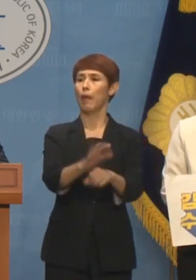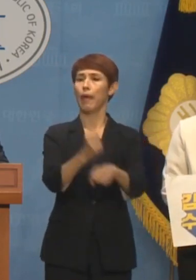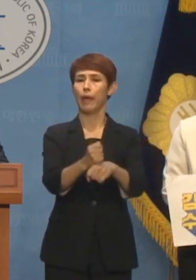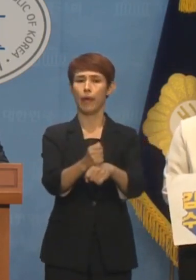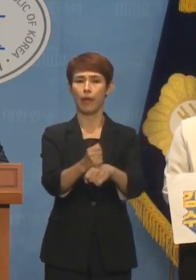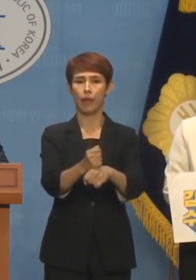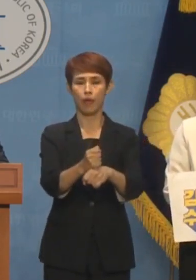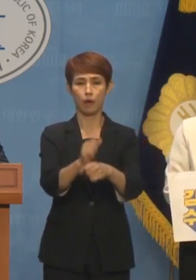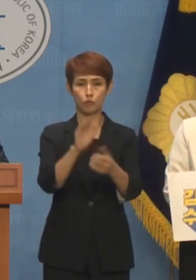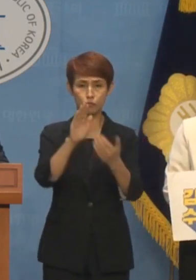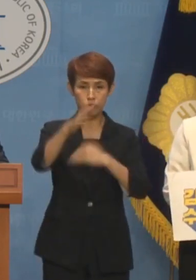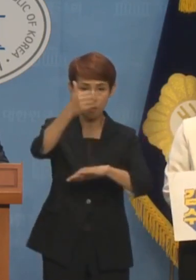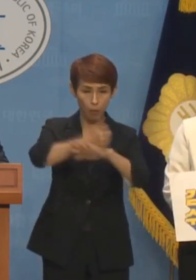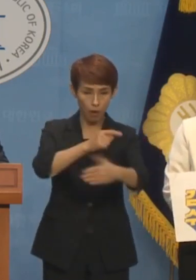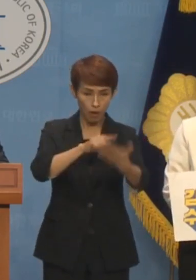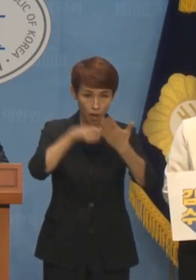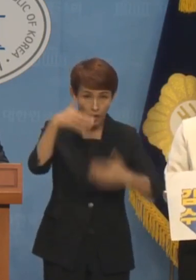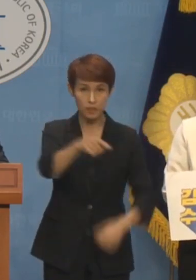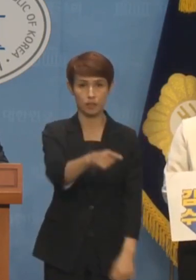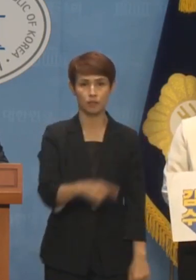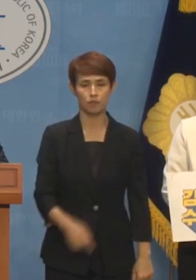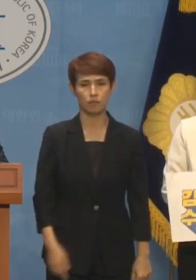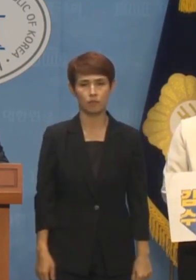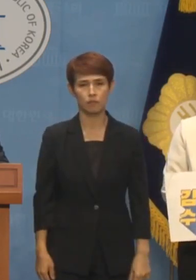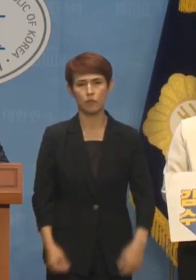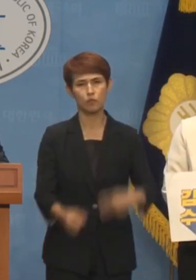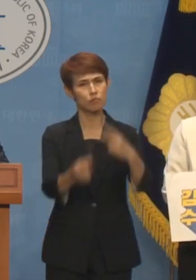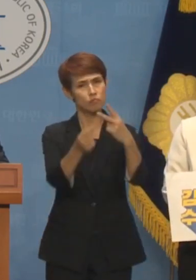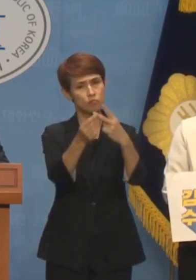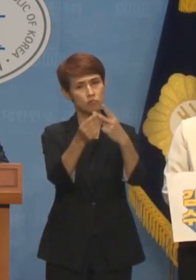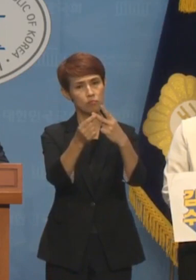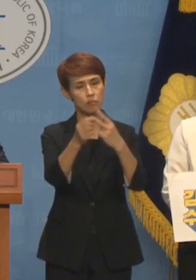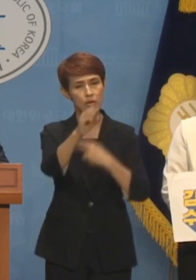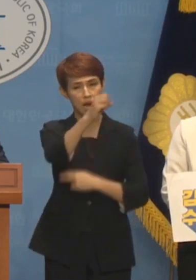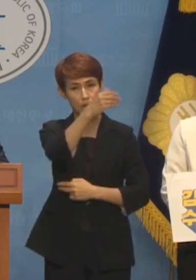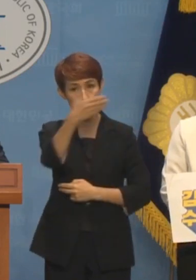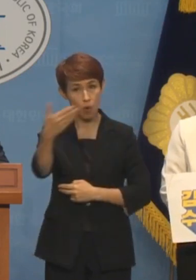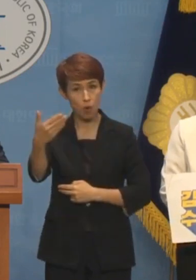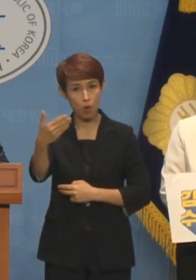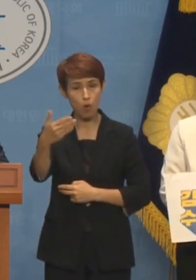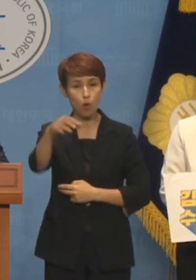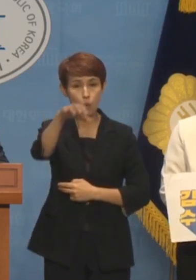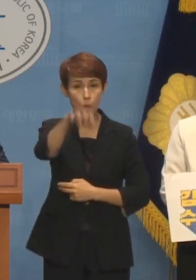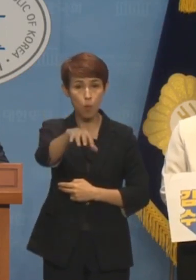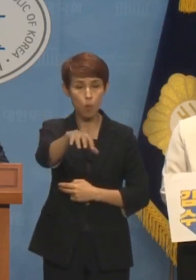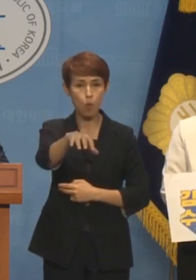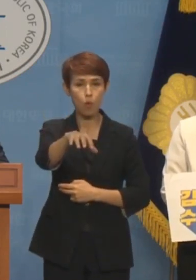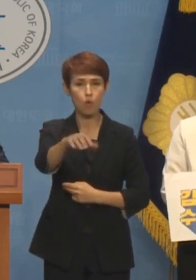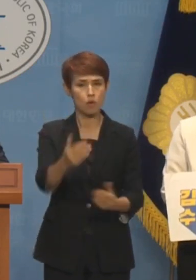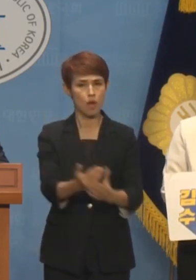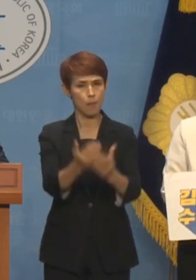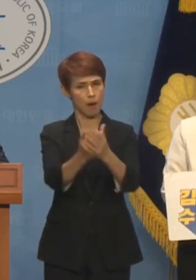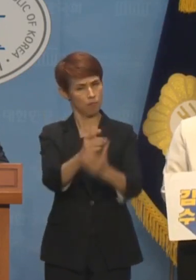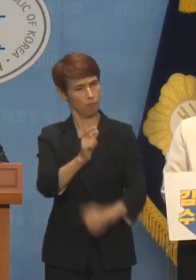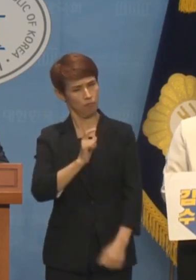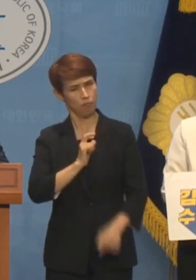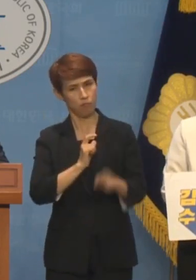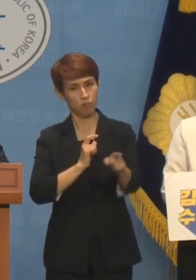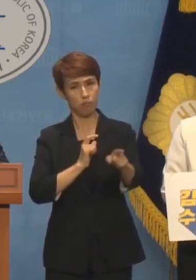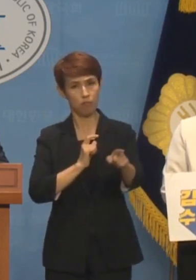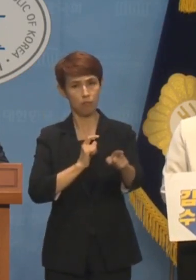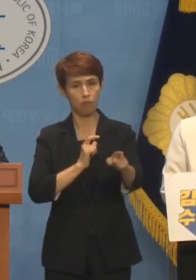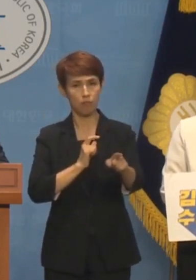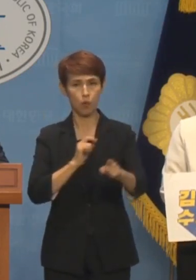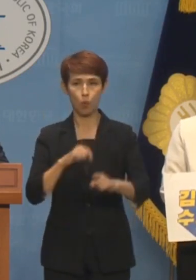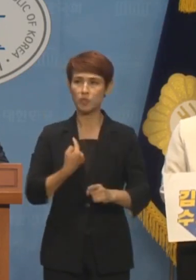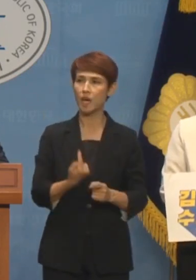아직도 깜깜무소식입니다. 둘째, 양평 공흥지구 개발 비리 의혹입니다. 셀프